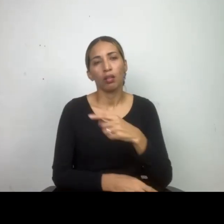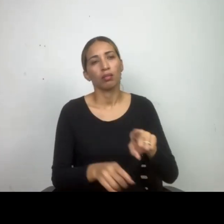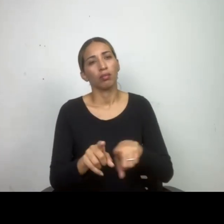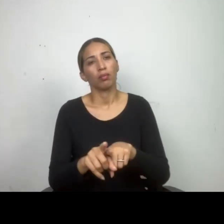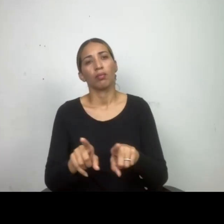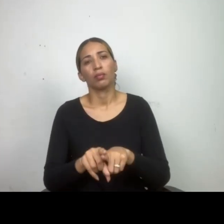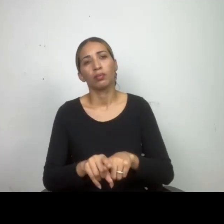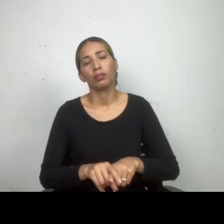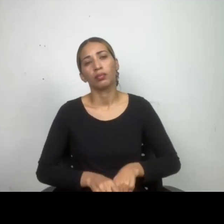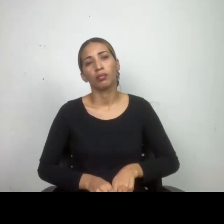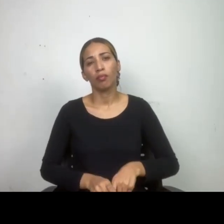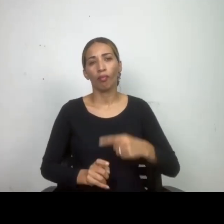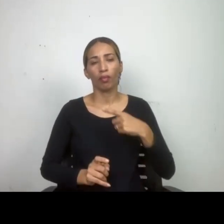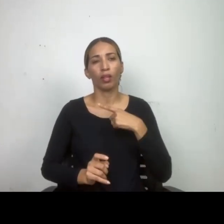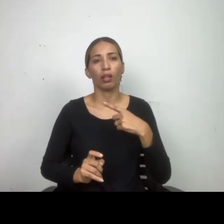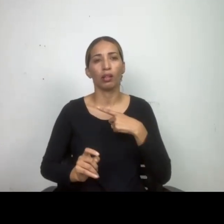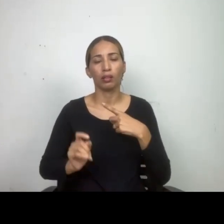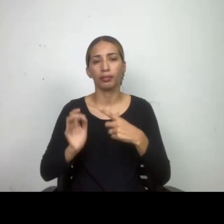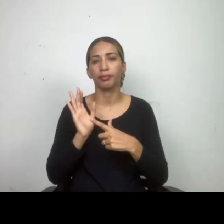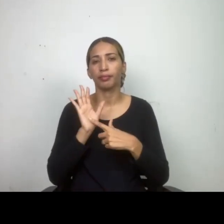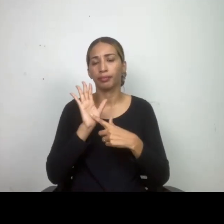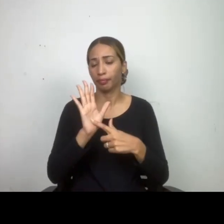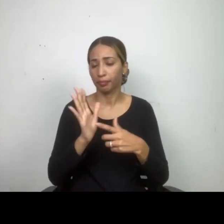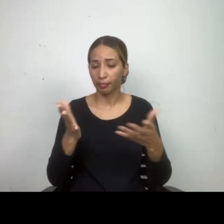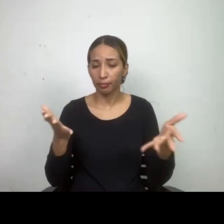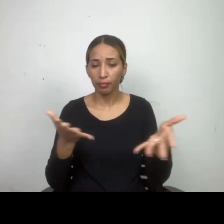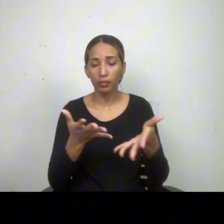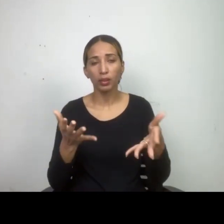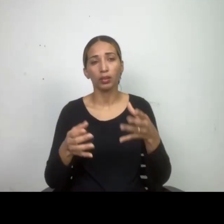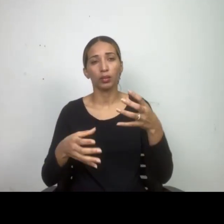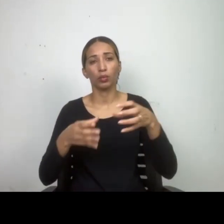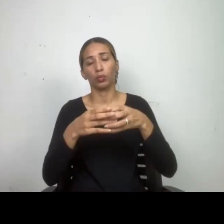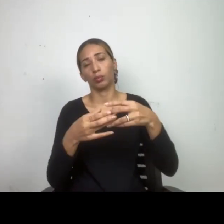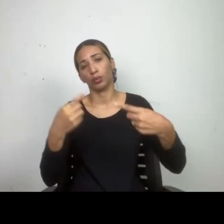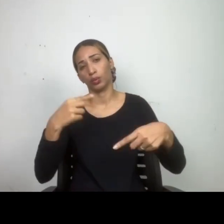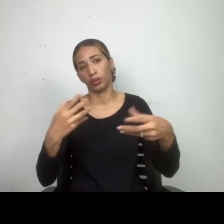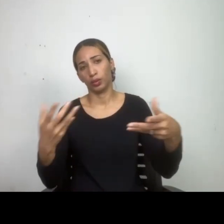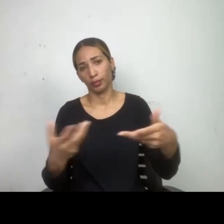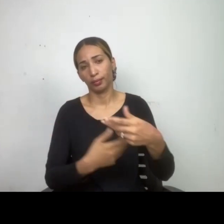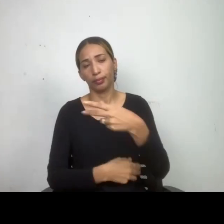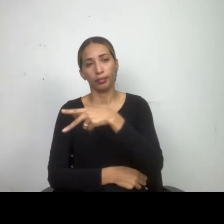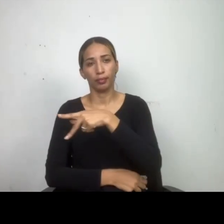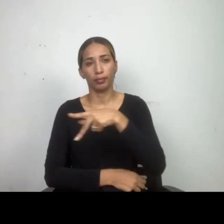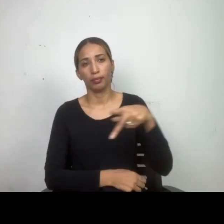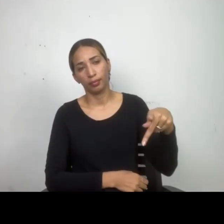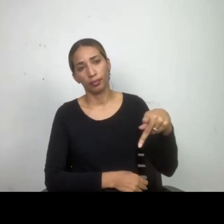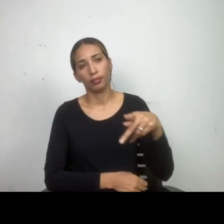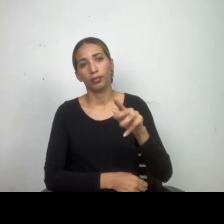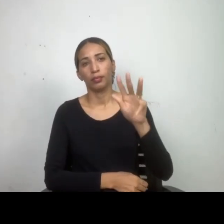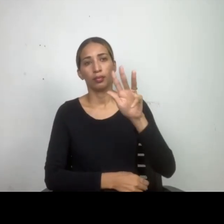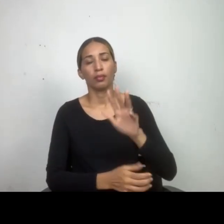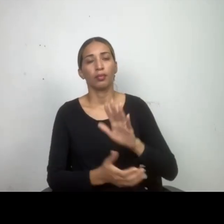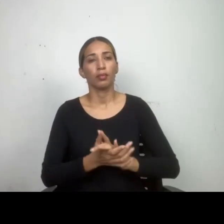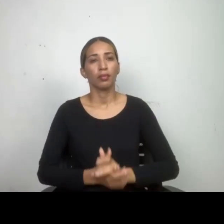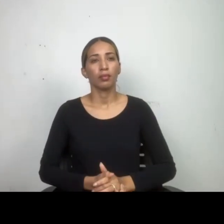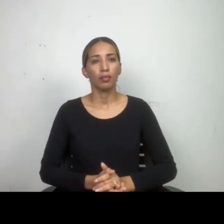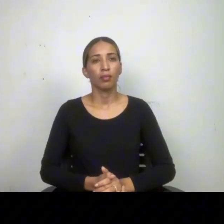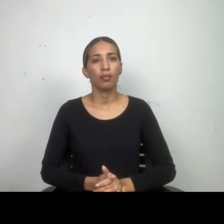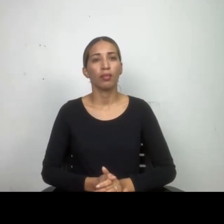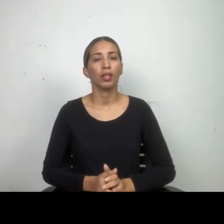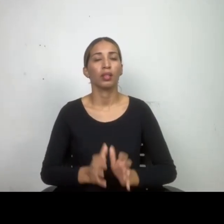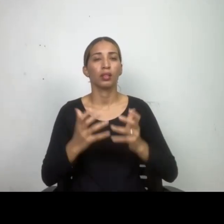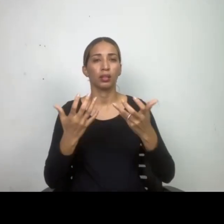aí expressa, né, no atual governo. Bom, né, e aí, assim, a gente precisa,